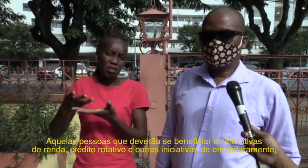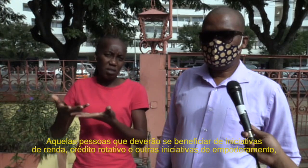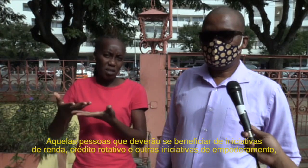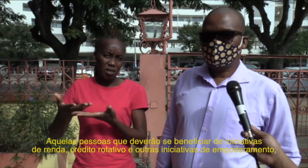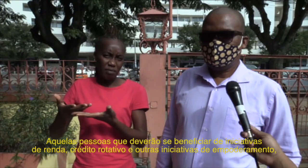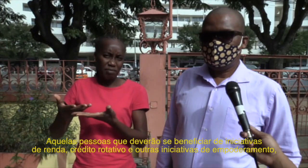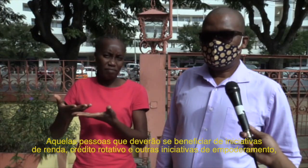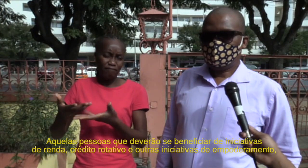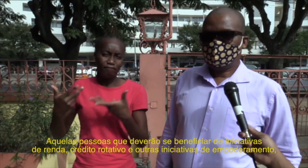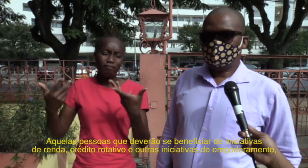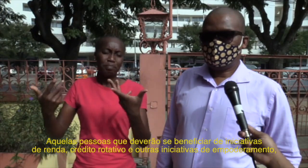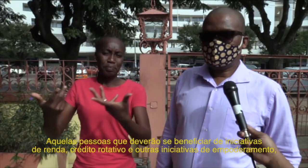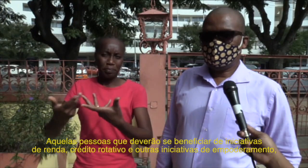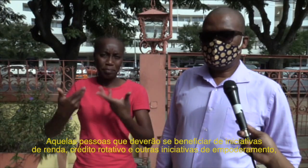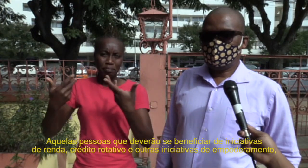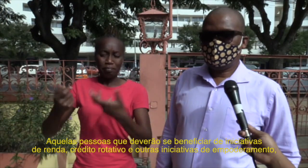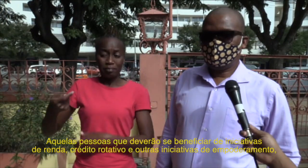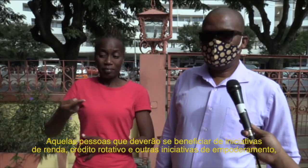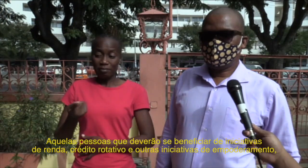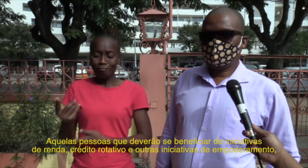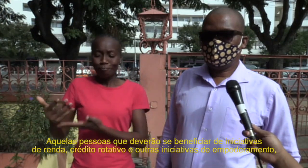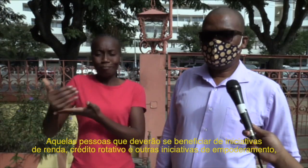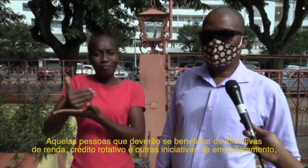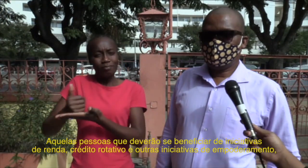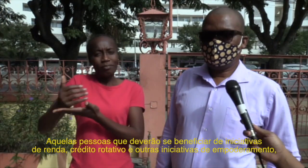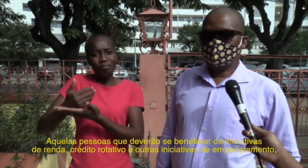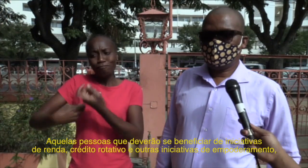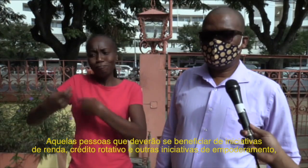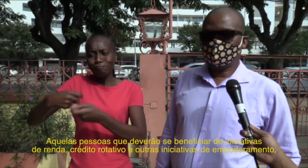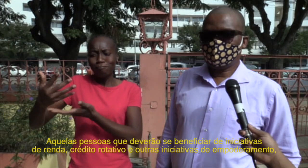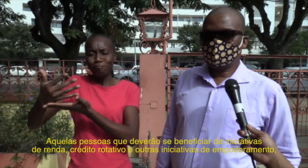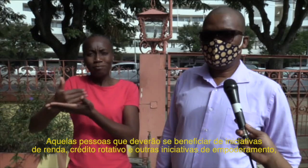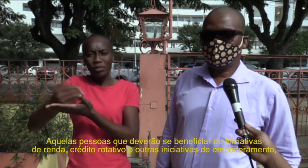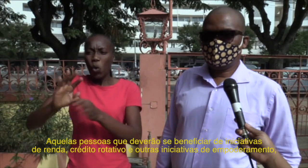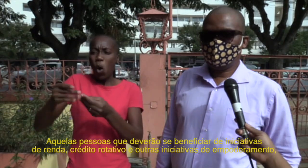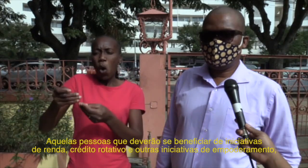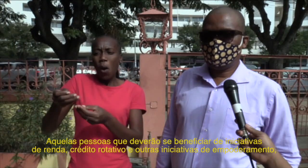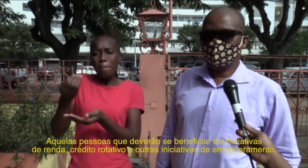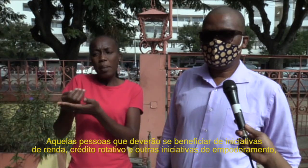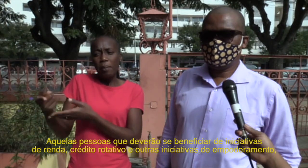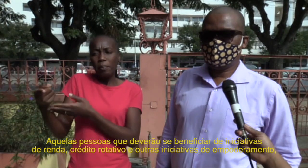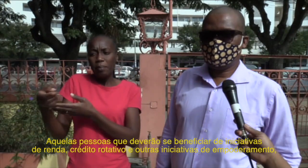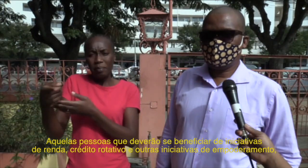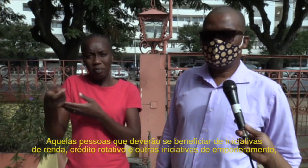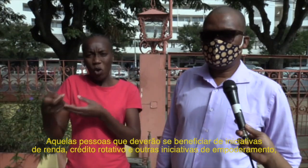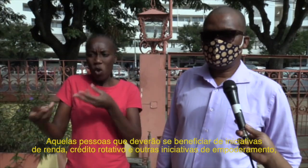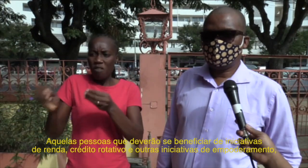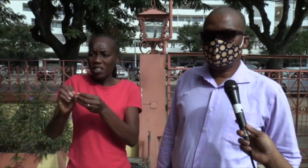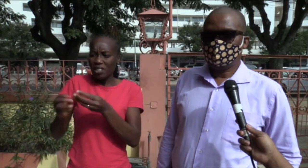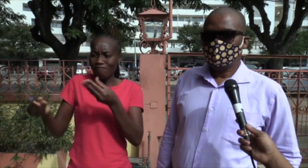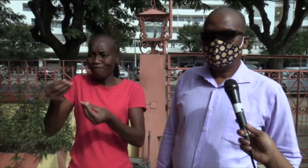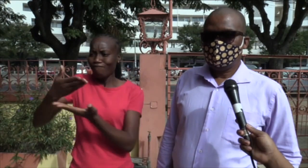iniciativas de renda de iniciativas de crédito rentativo e outras iniciativas de